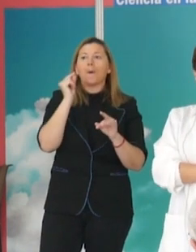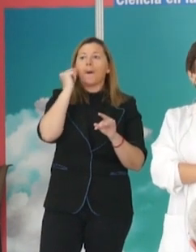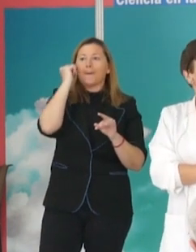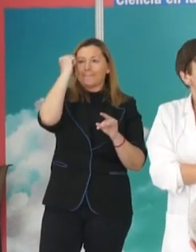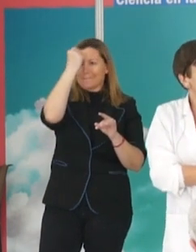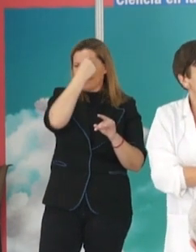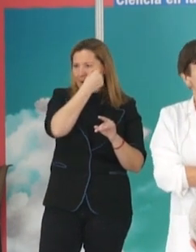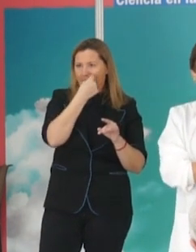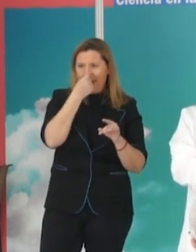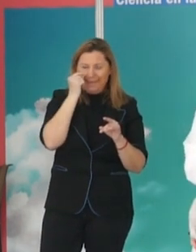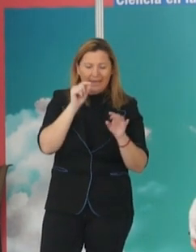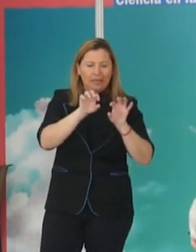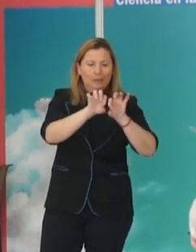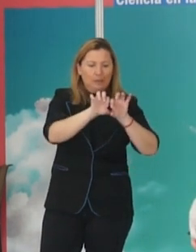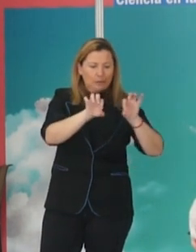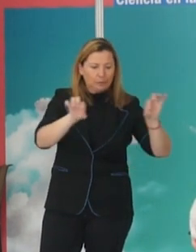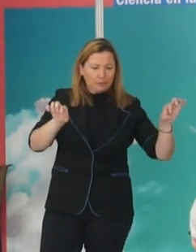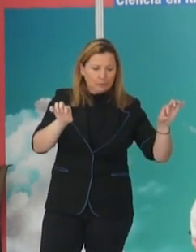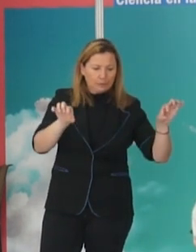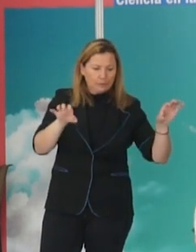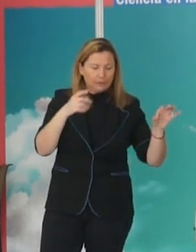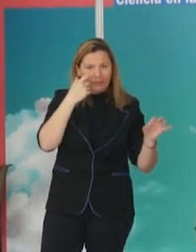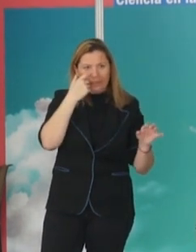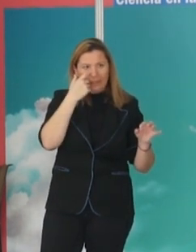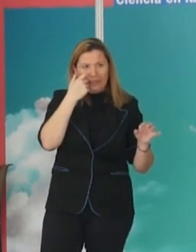las mediciones de los Cassini, que eran los que llevaban